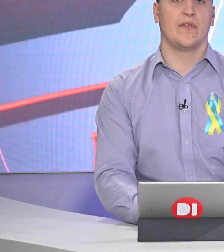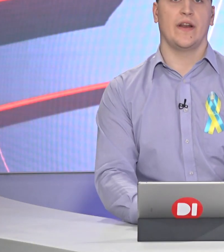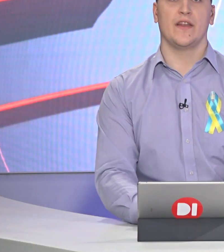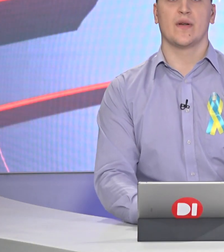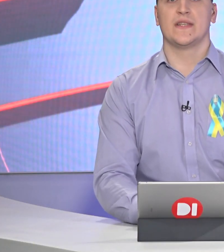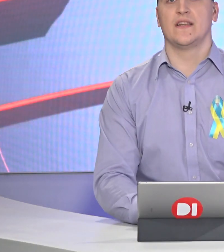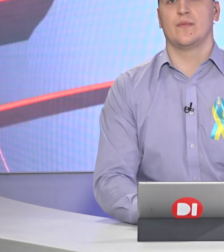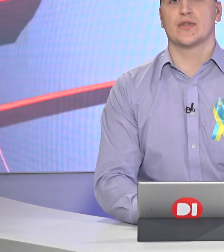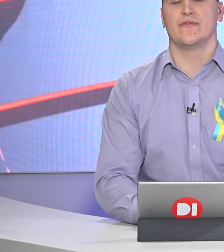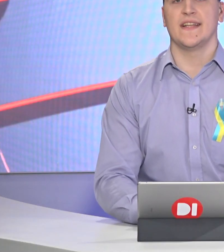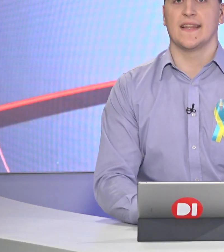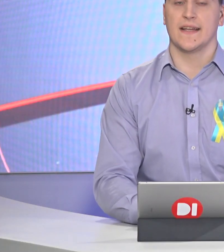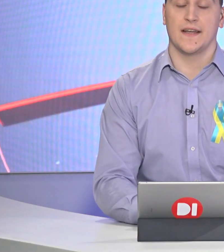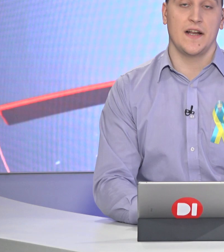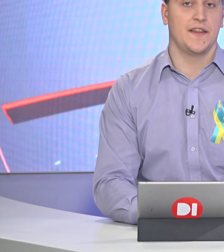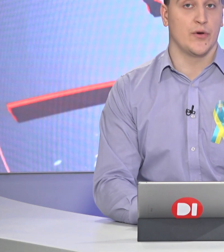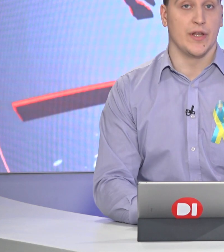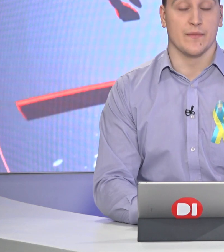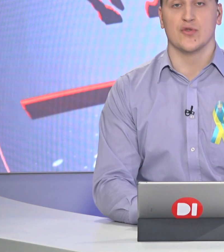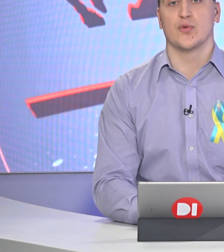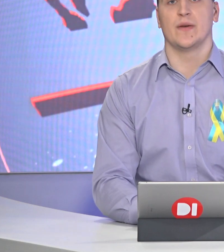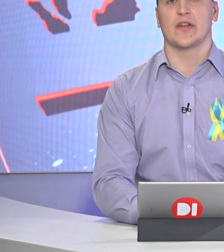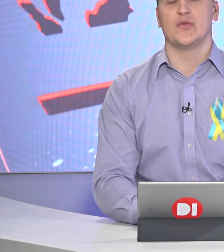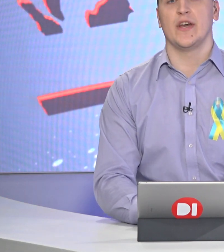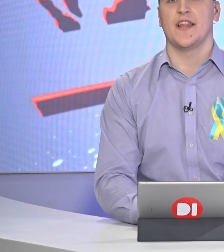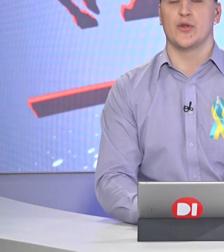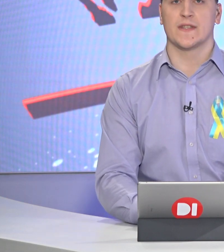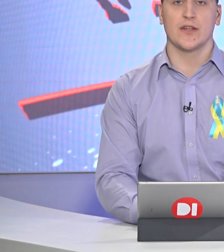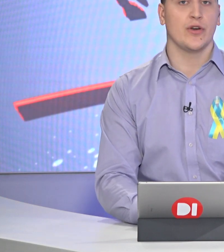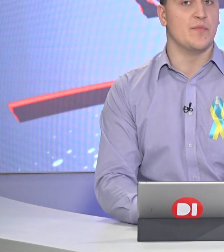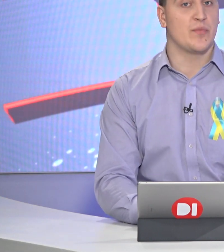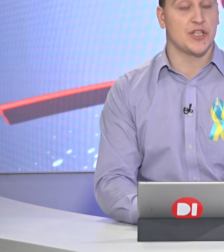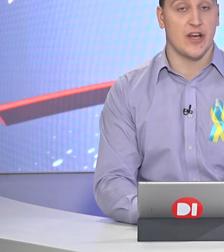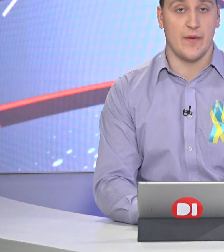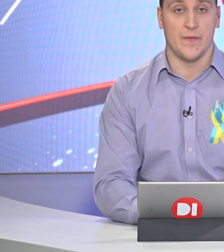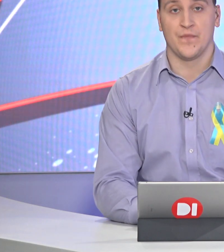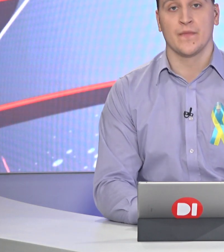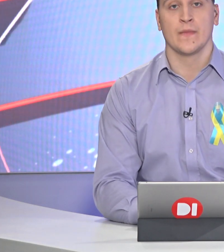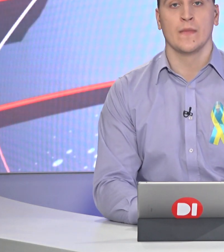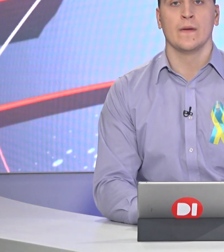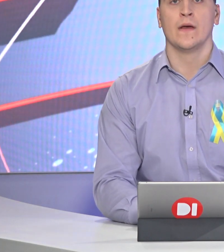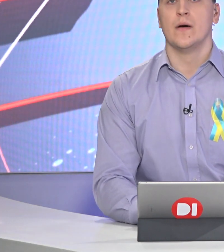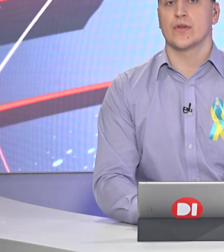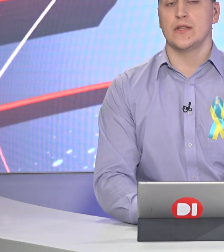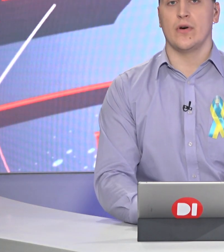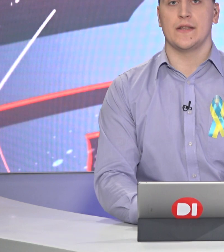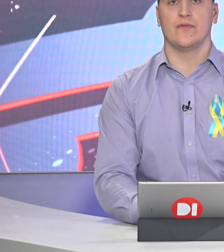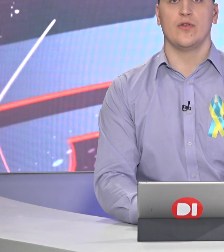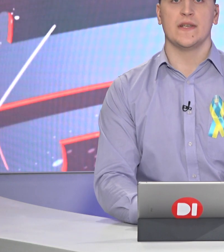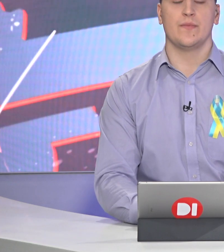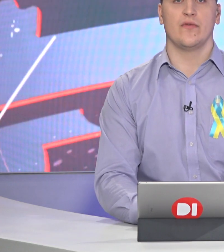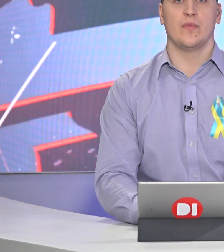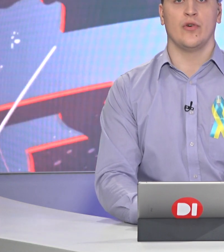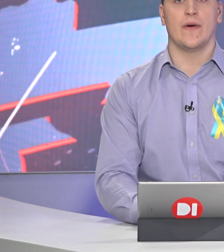Вітаю! В ефірі інформаційний випуск новин на телеканалі «Д1». У студії працює Ян Андрусенко, і ми починаємо. Про